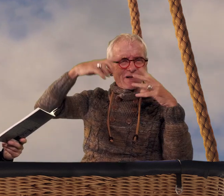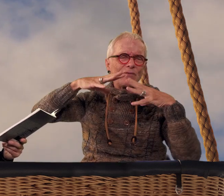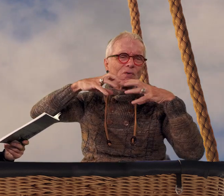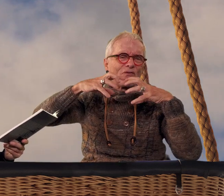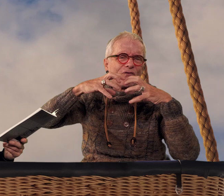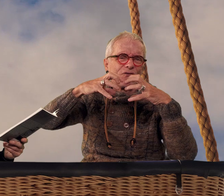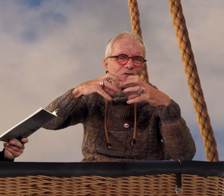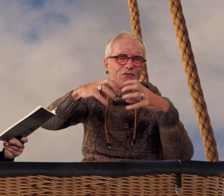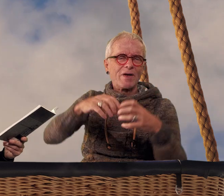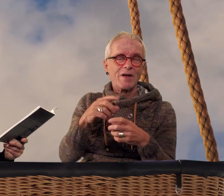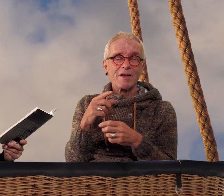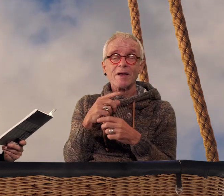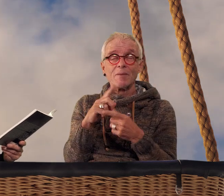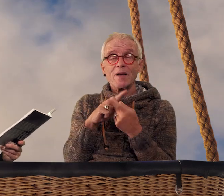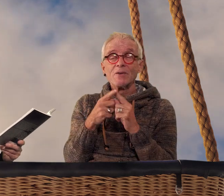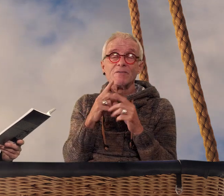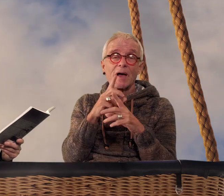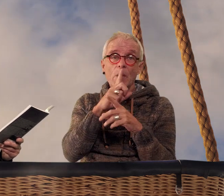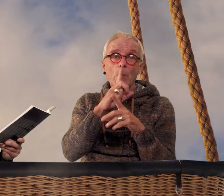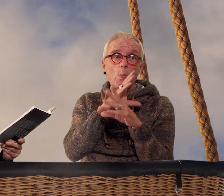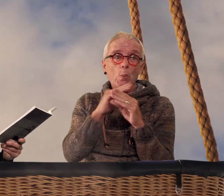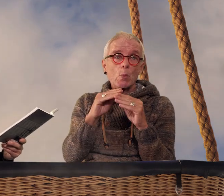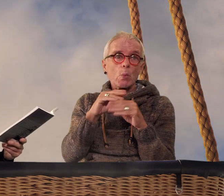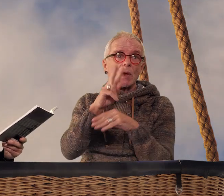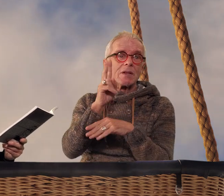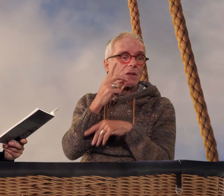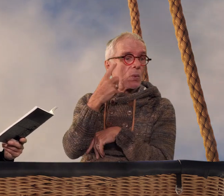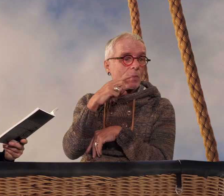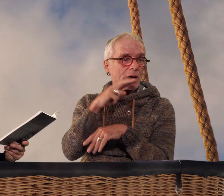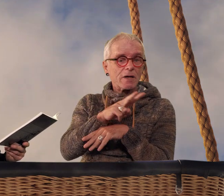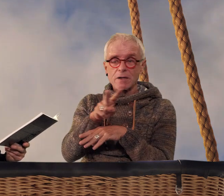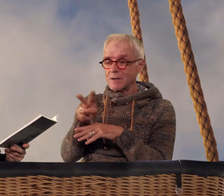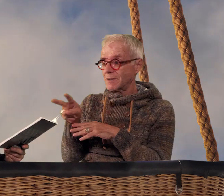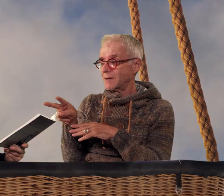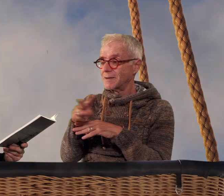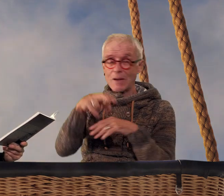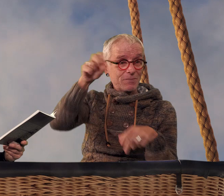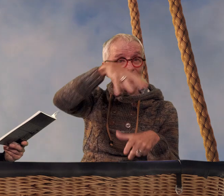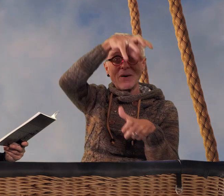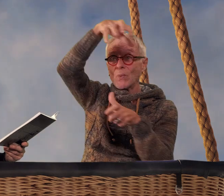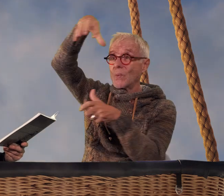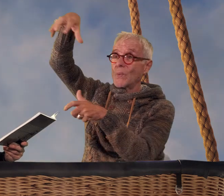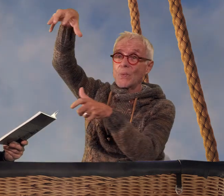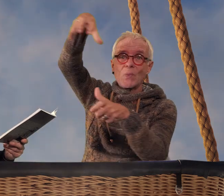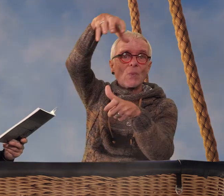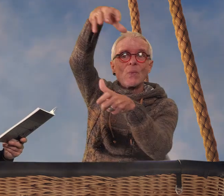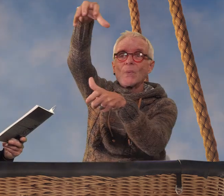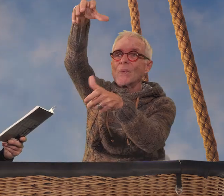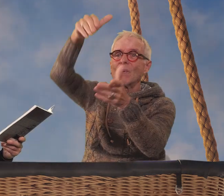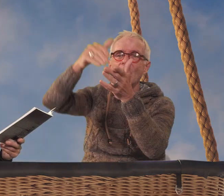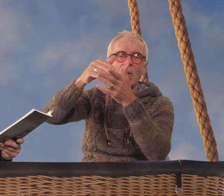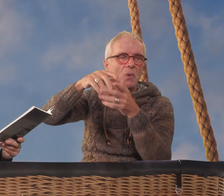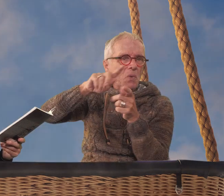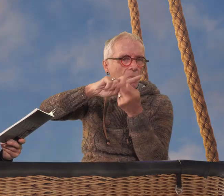ajouta-t-il tristement en tombant dans une muette contemplation. Le ballon, après s'être élevé de nouveau, était